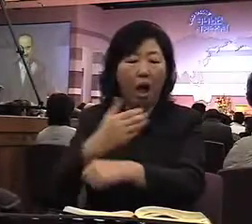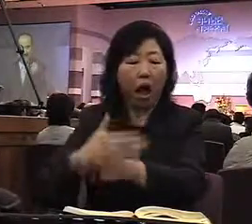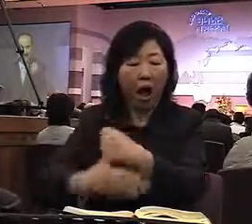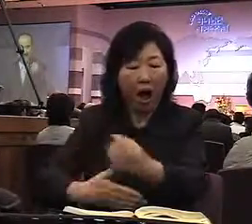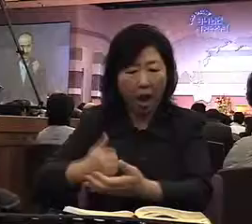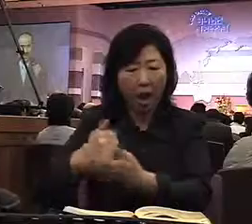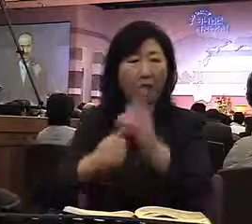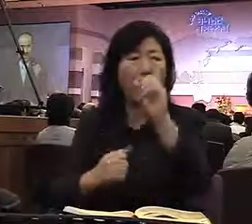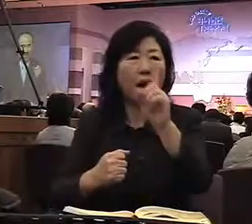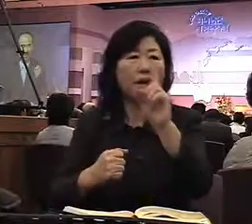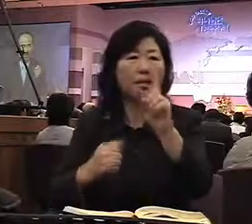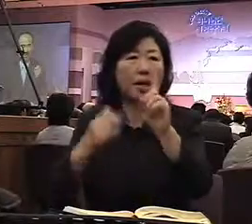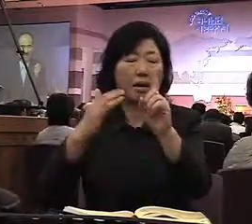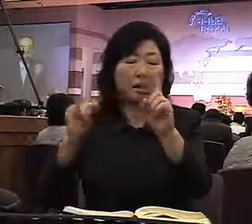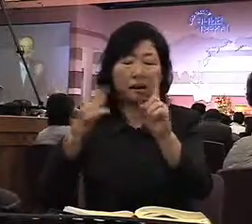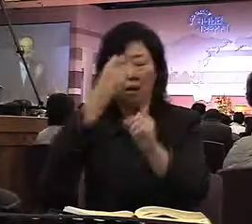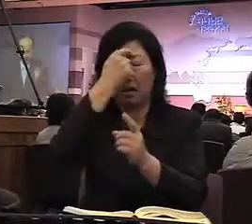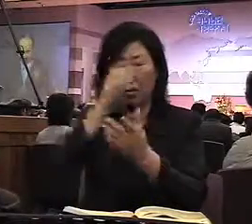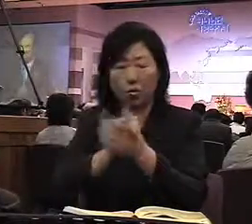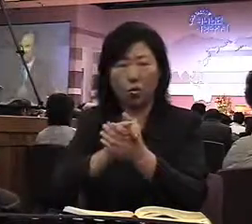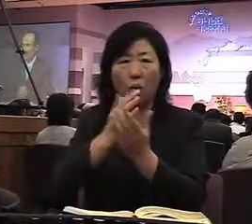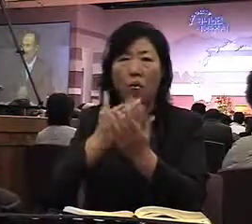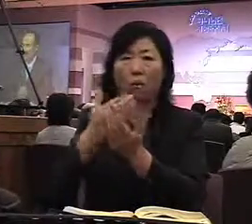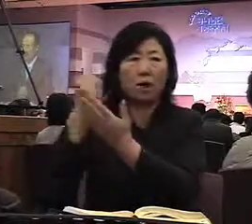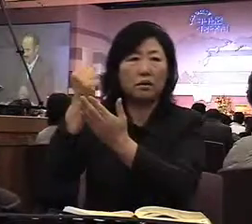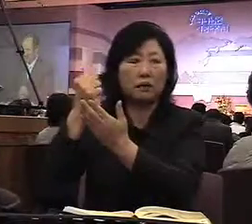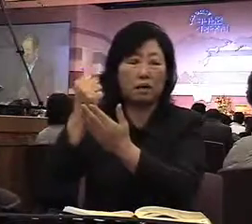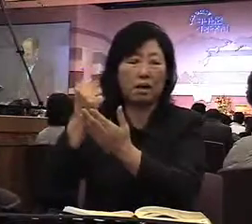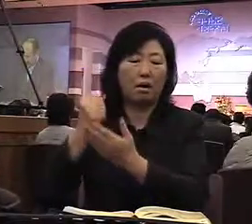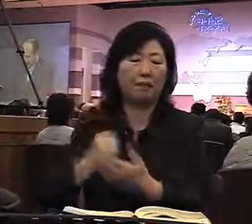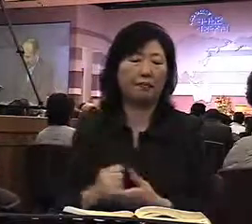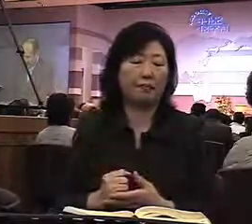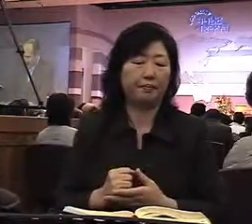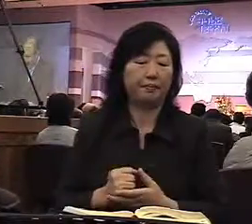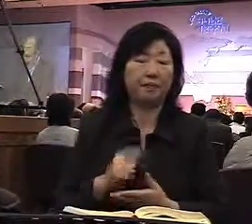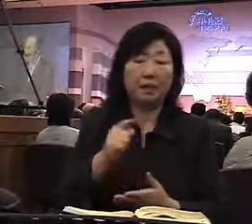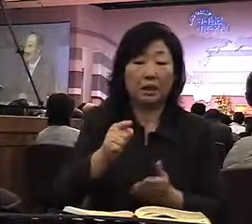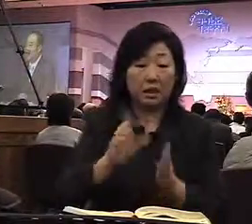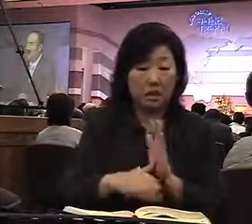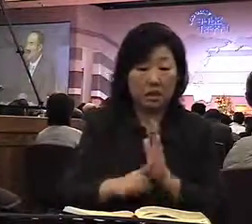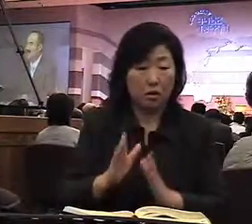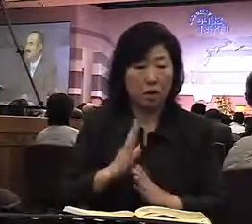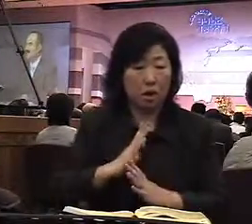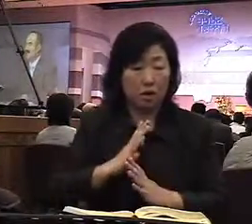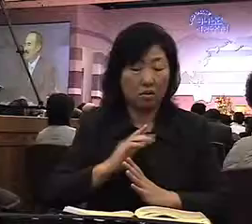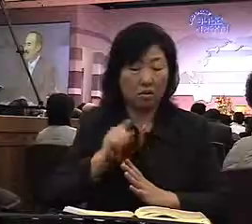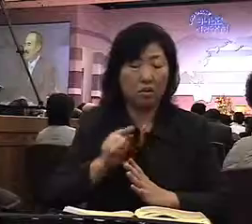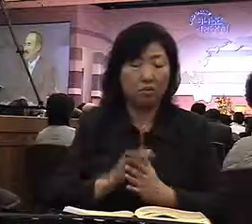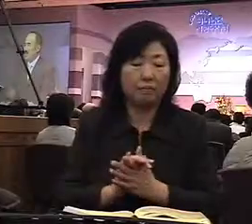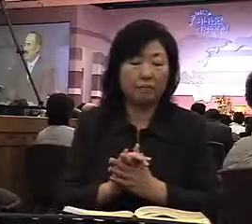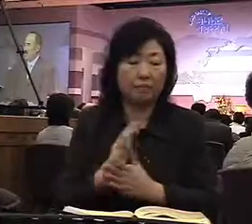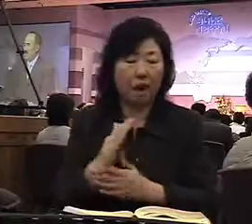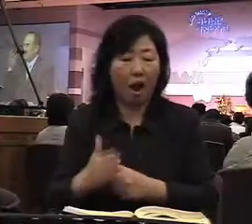하나님은 한 사람의 기도도 받으시는 거예요. 제가 그때 놀라운 것은 우리 하나님은